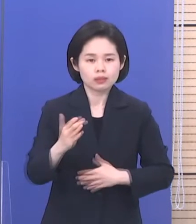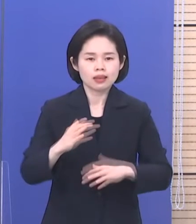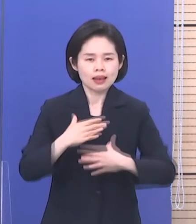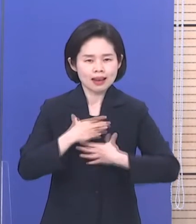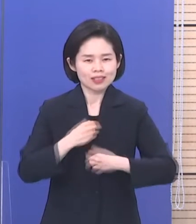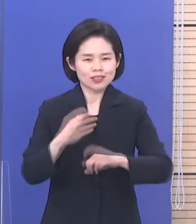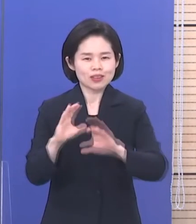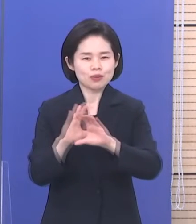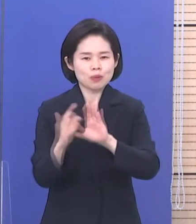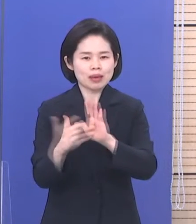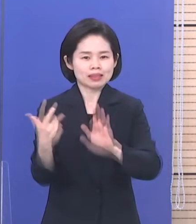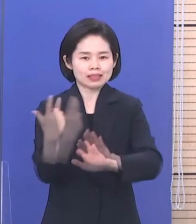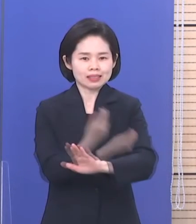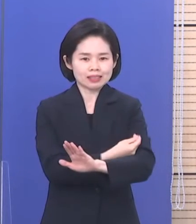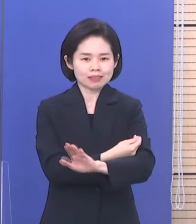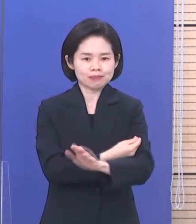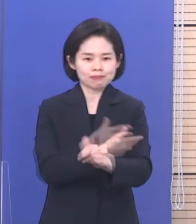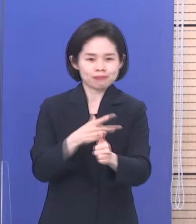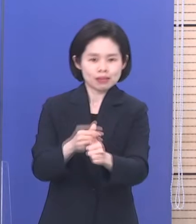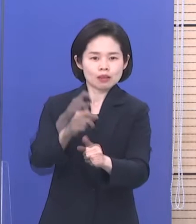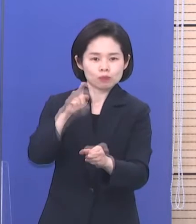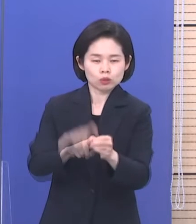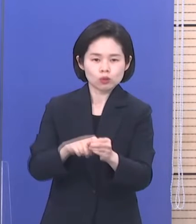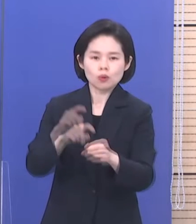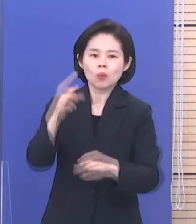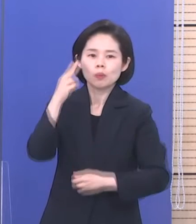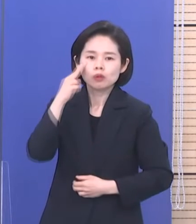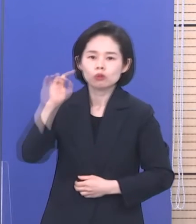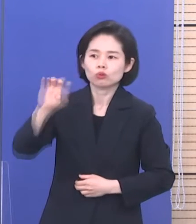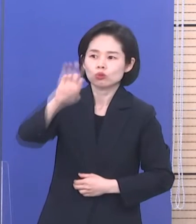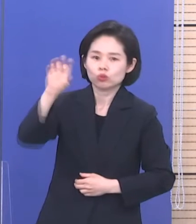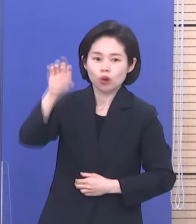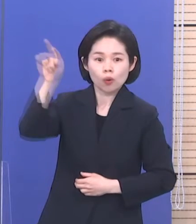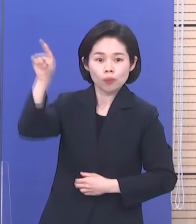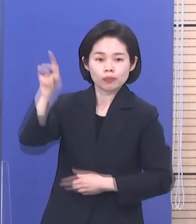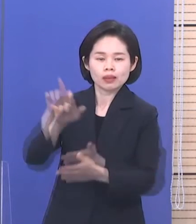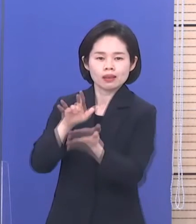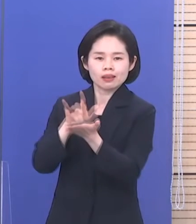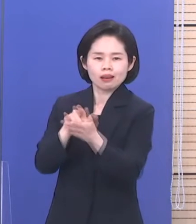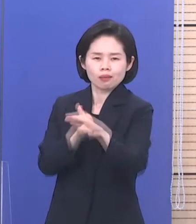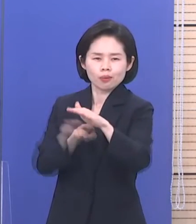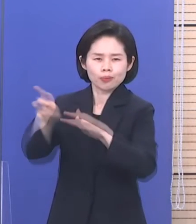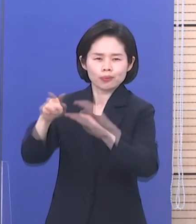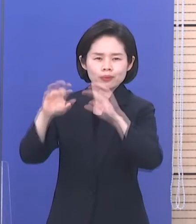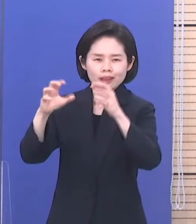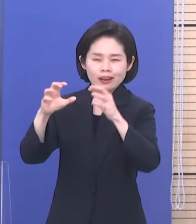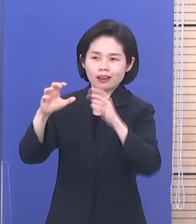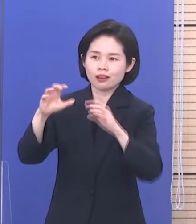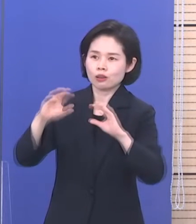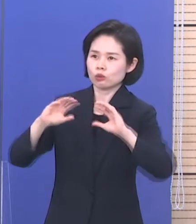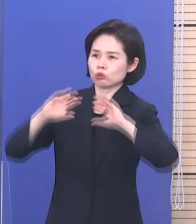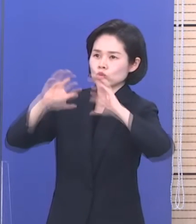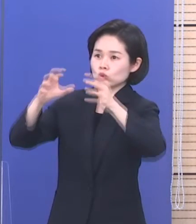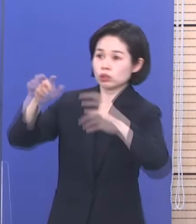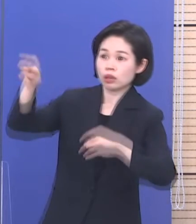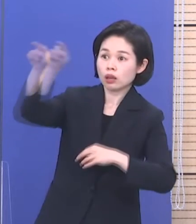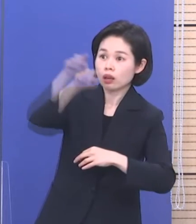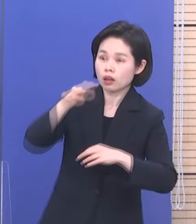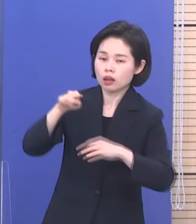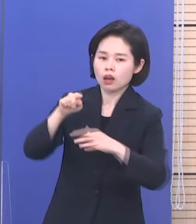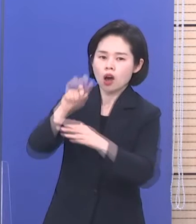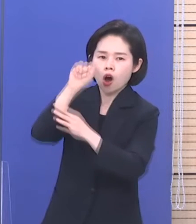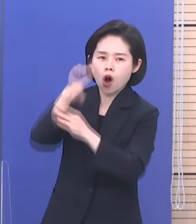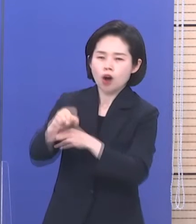백신을 접종받으실 수 있도록 미국, 유럽 등 제약 선진국과 국제적으로 조화된 허가